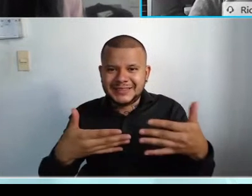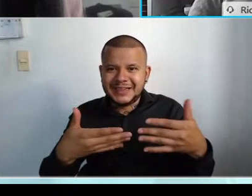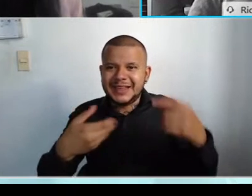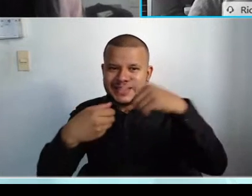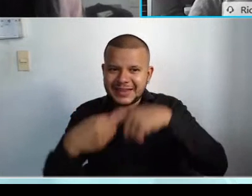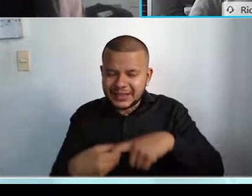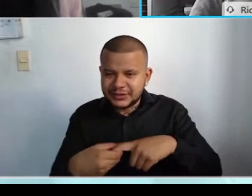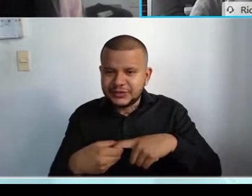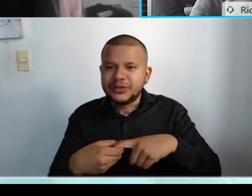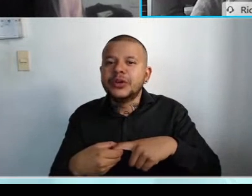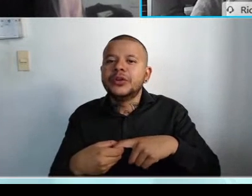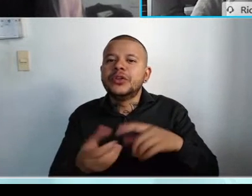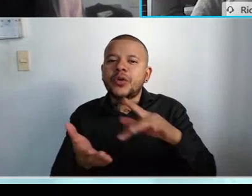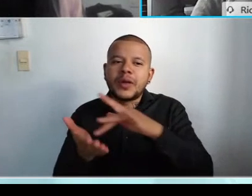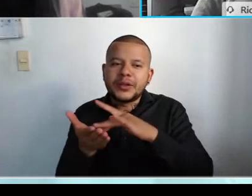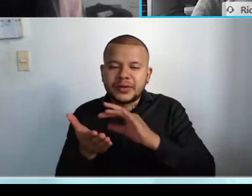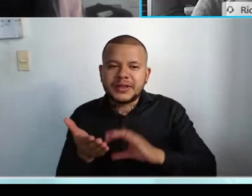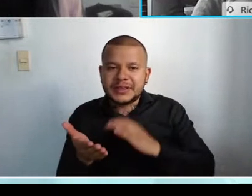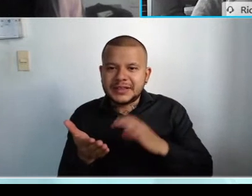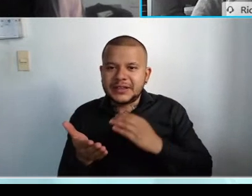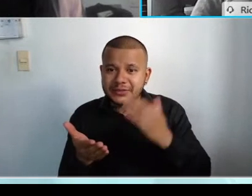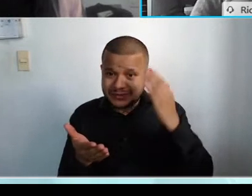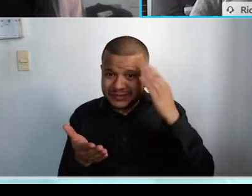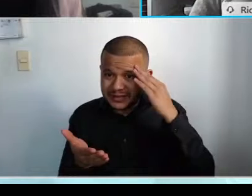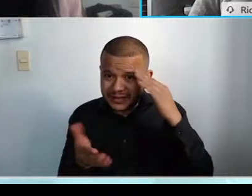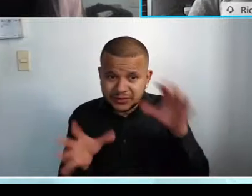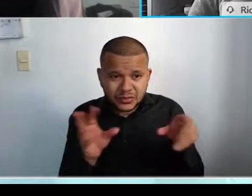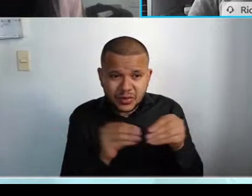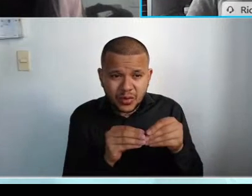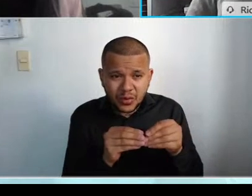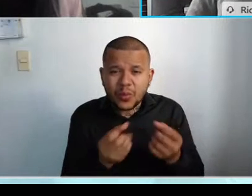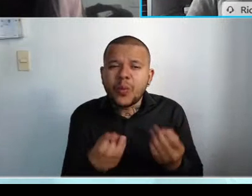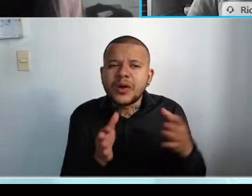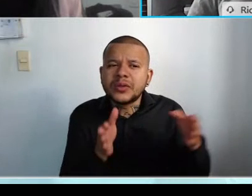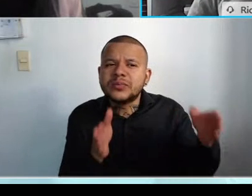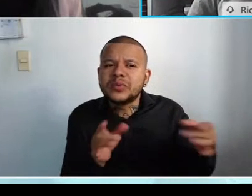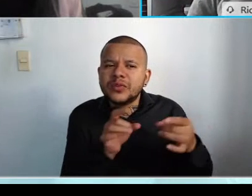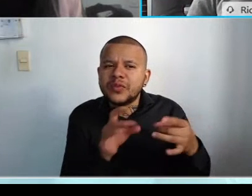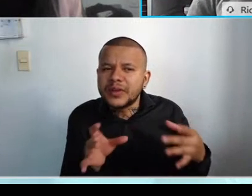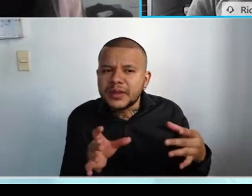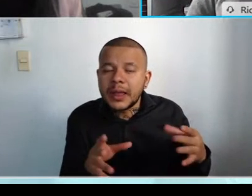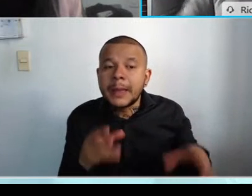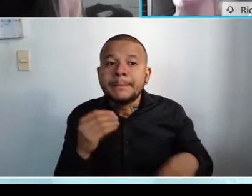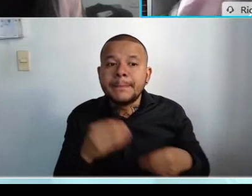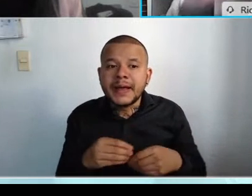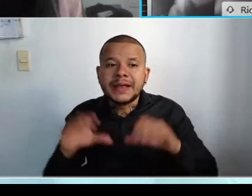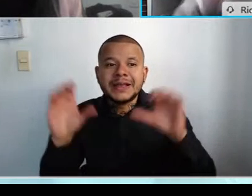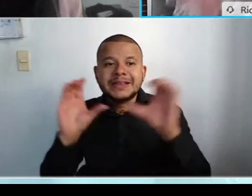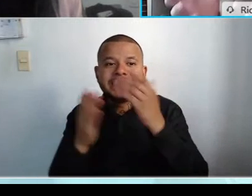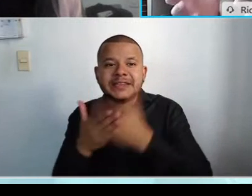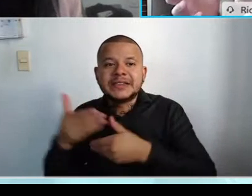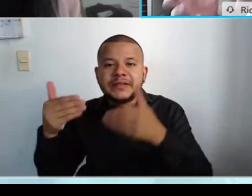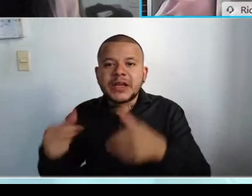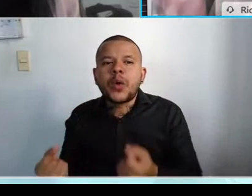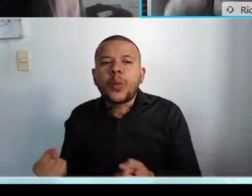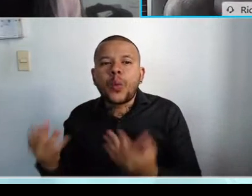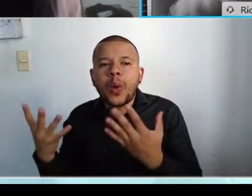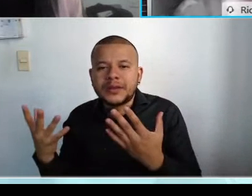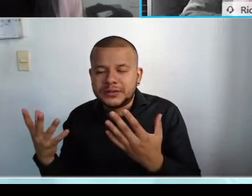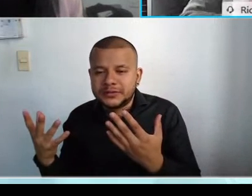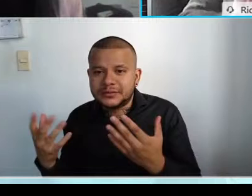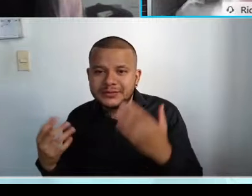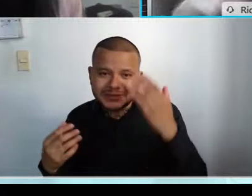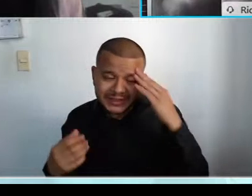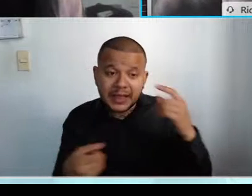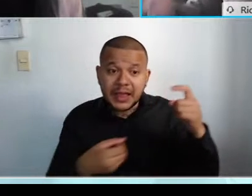localización? ¿A qué corte? Y la otra pregunta, ¿cuántos estamos certificados? Porque una cosa es registrarnos y otra cosa